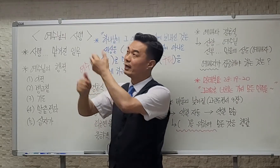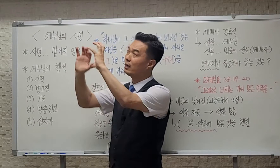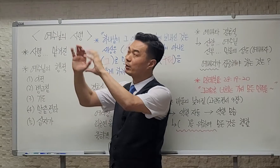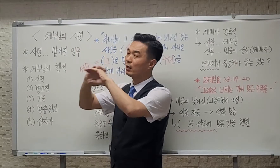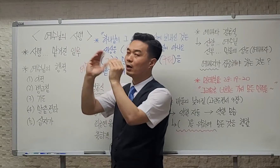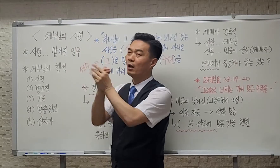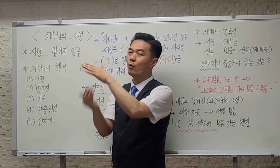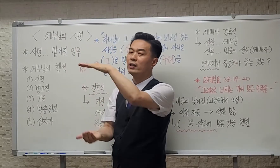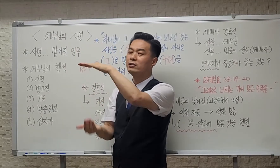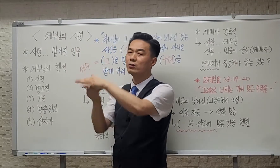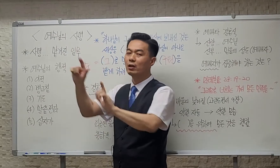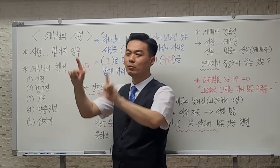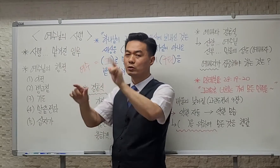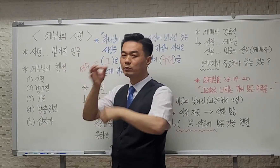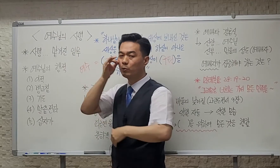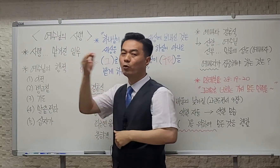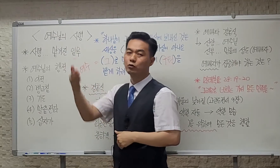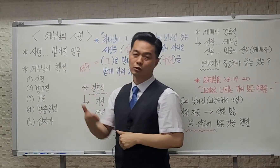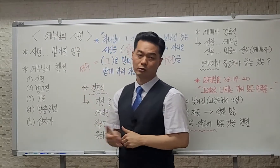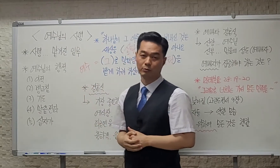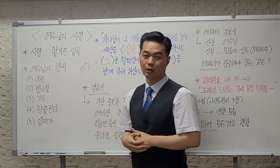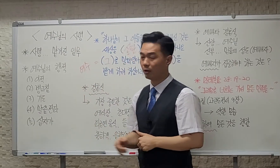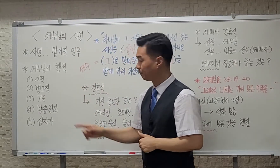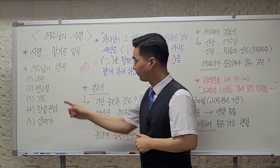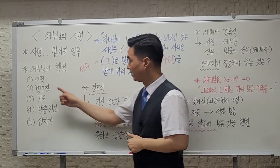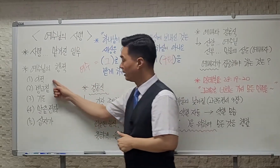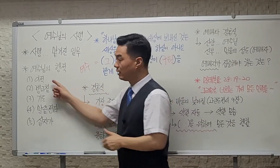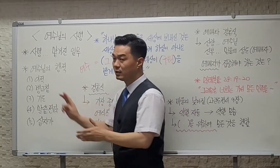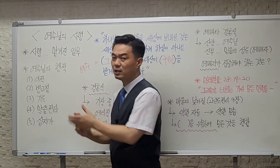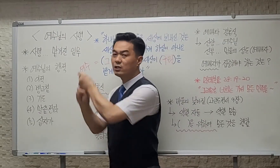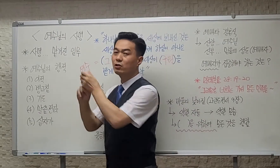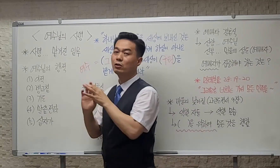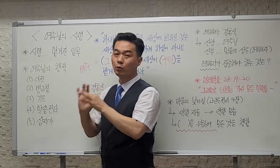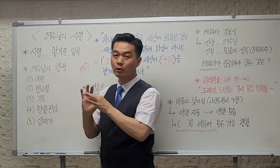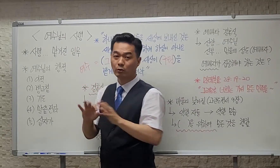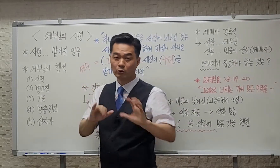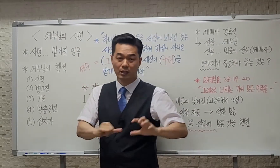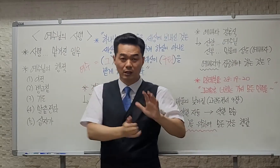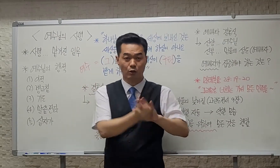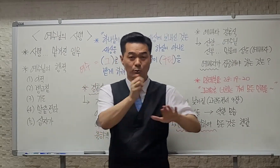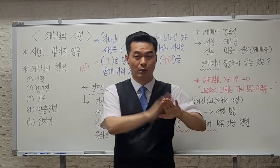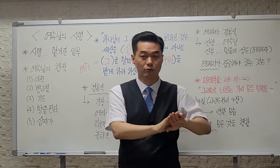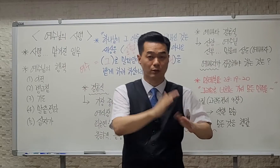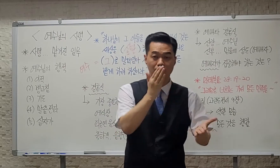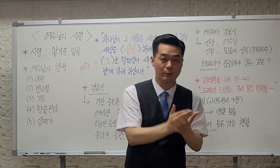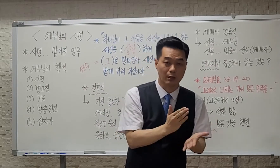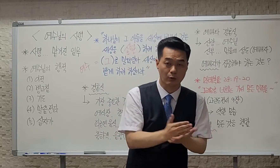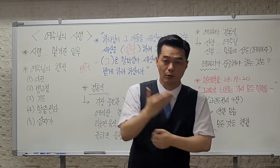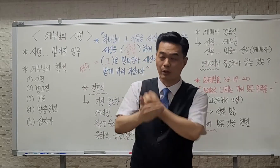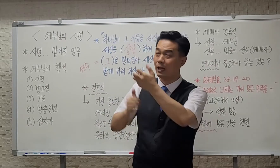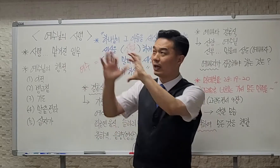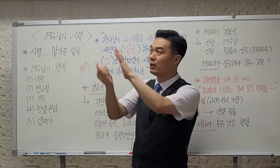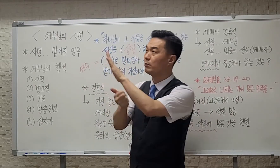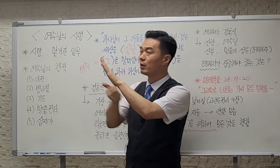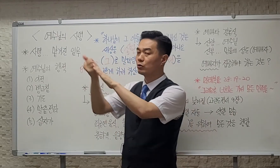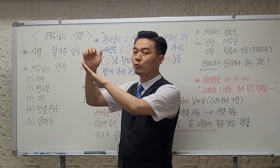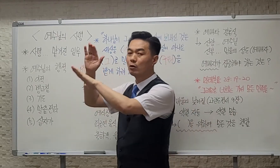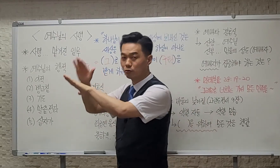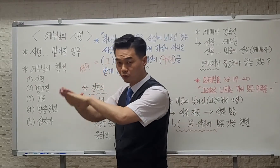하나님의 나라가 완성되는 모습을 보여주셨습니다. 이적을 통해서도 세상의 소망을 두고 살지 말고 하나님 나라의 소망을